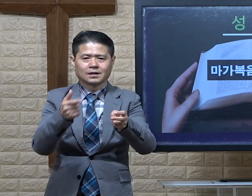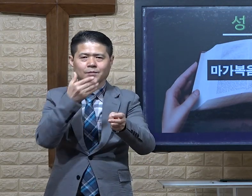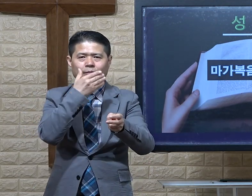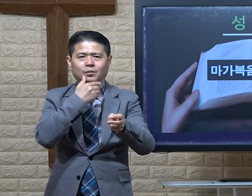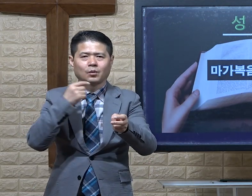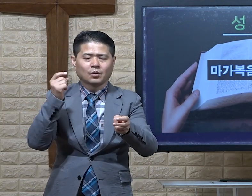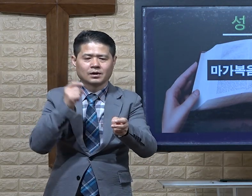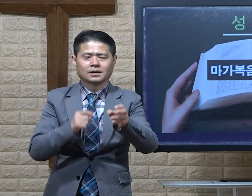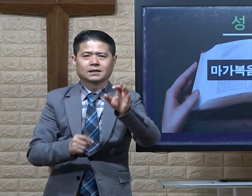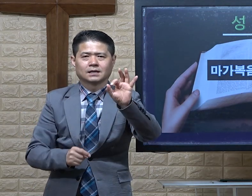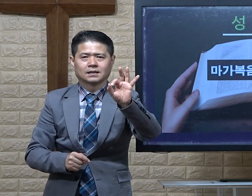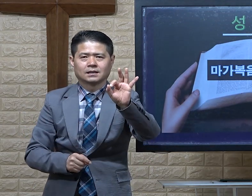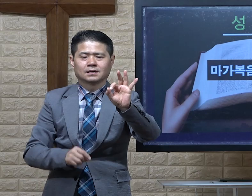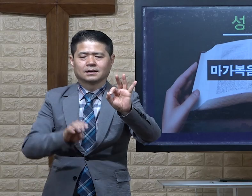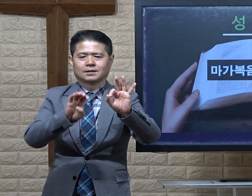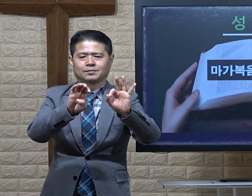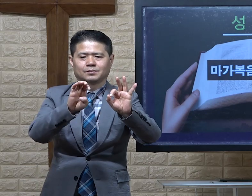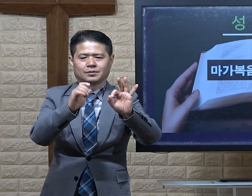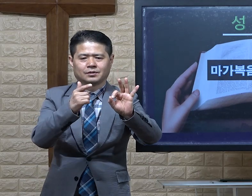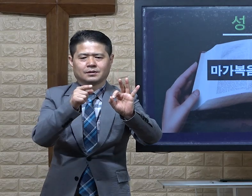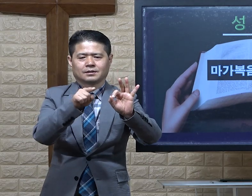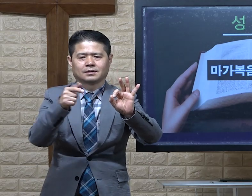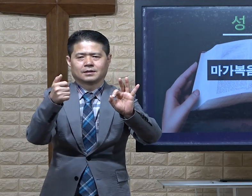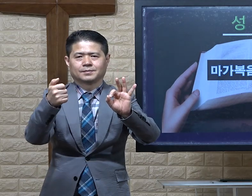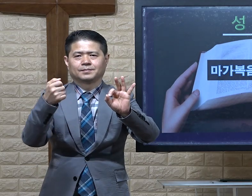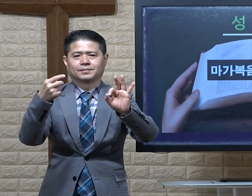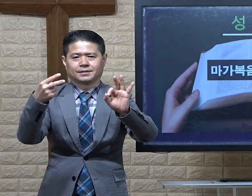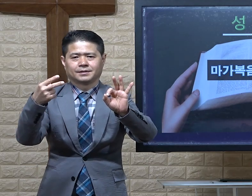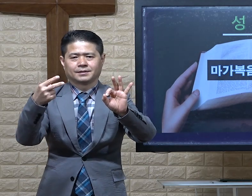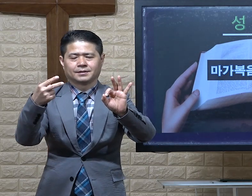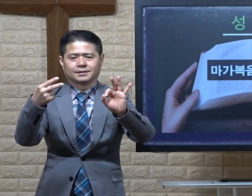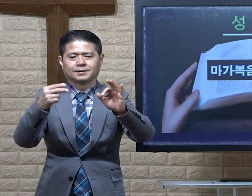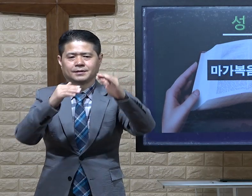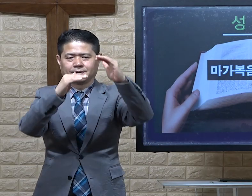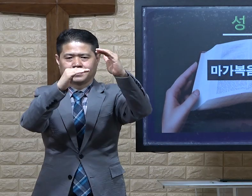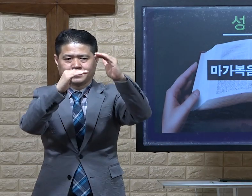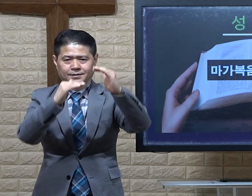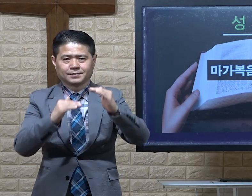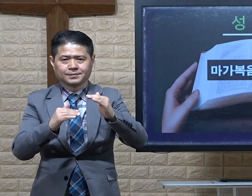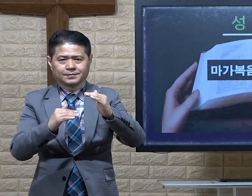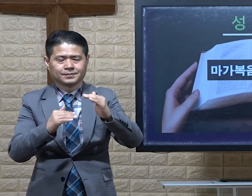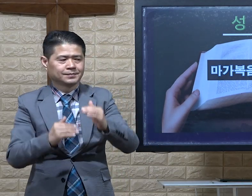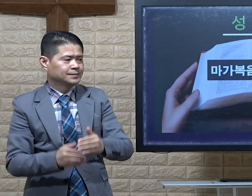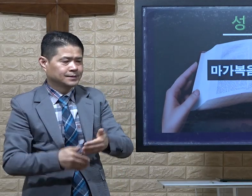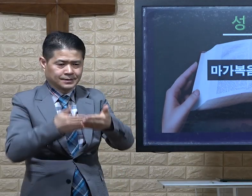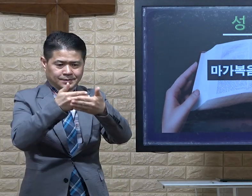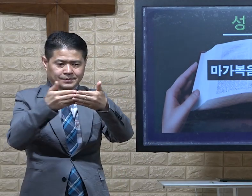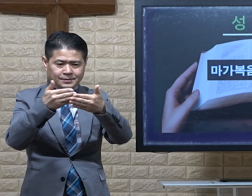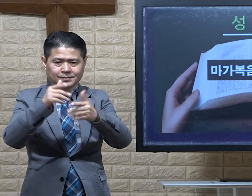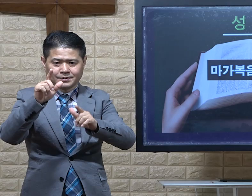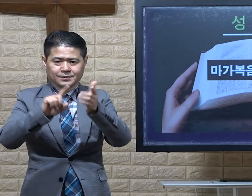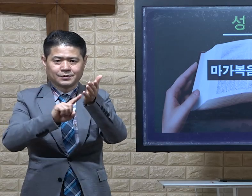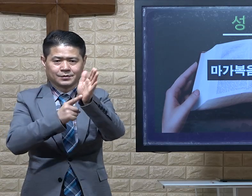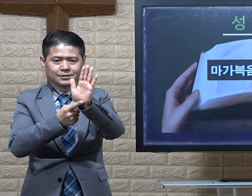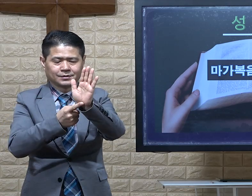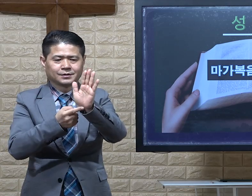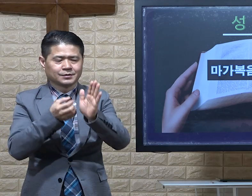마가복음 10장 46절에서 52절 말씀 함께 보겠습니다.